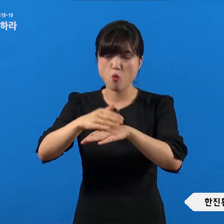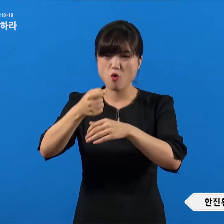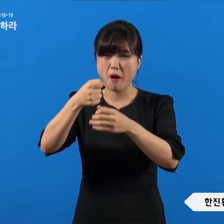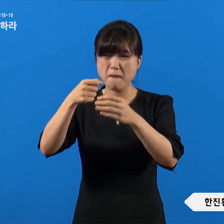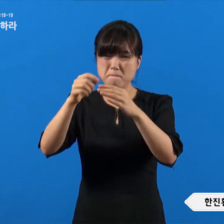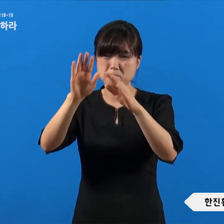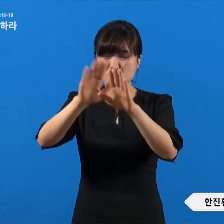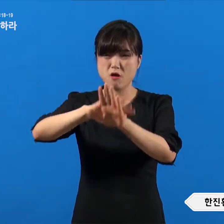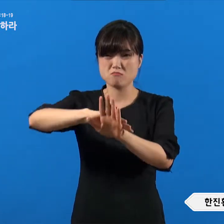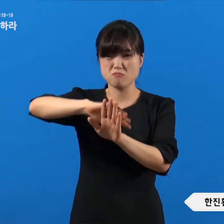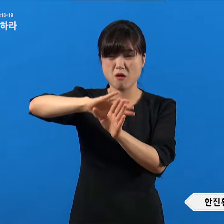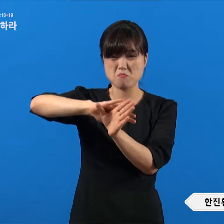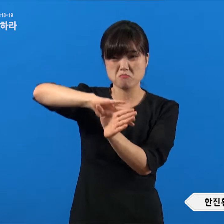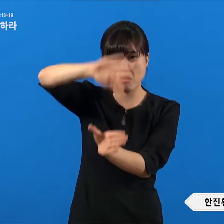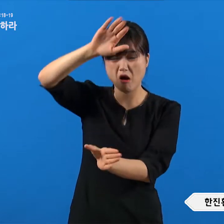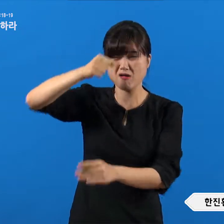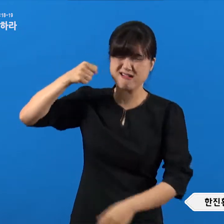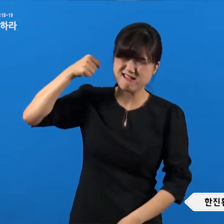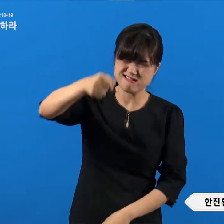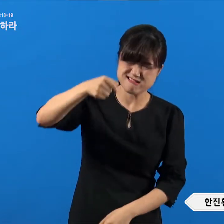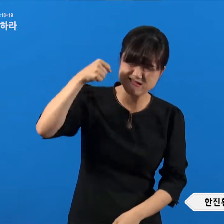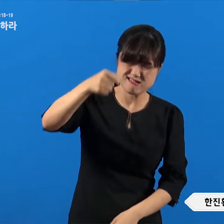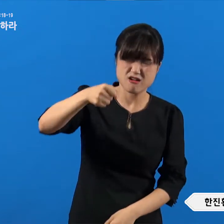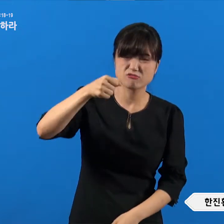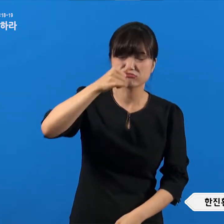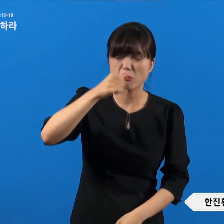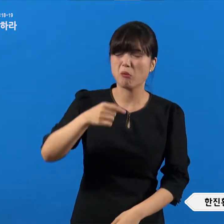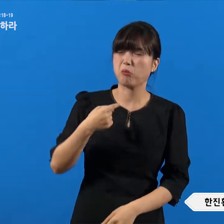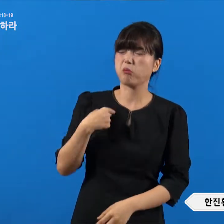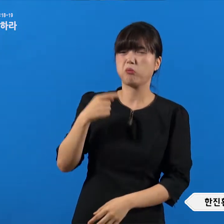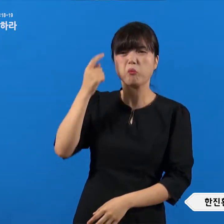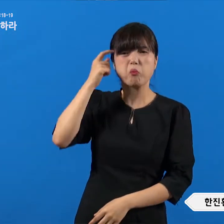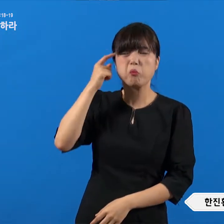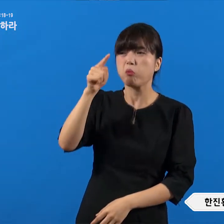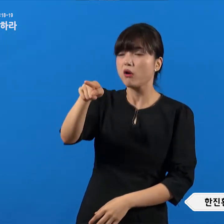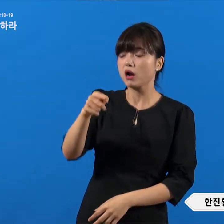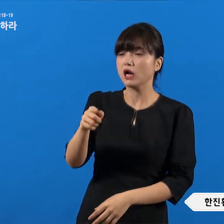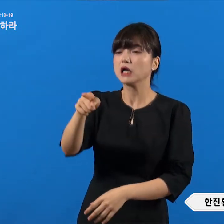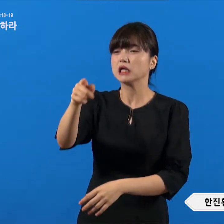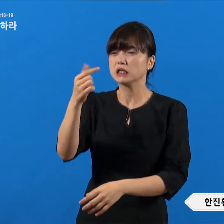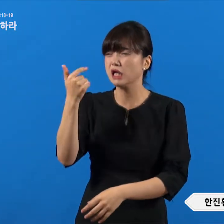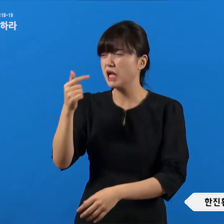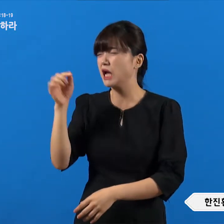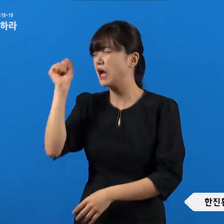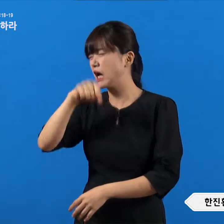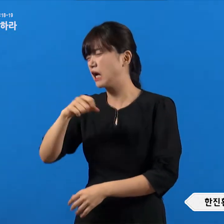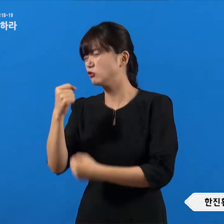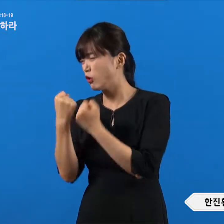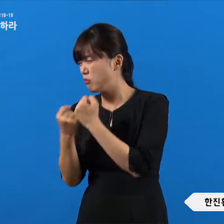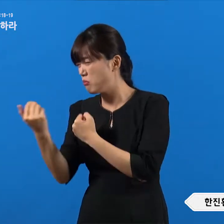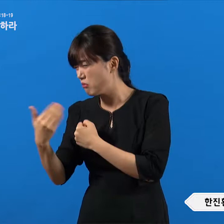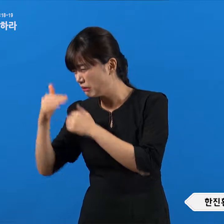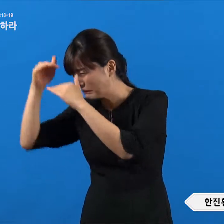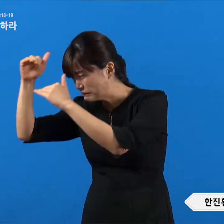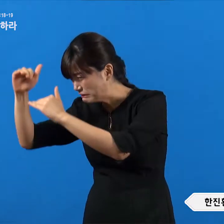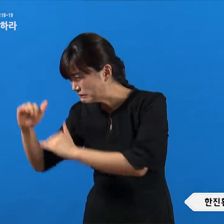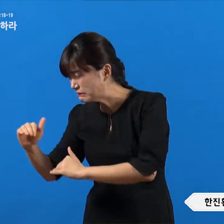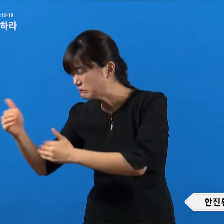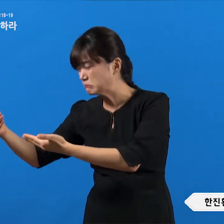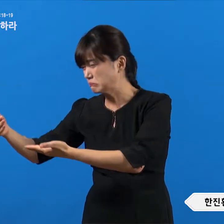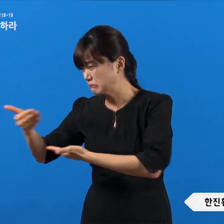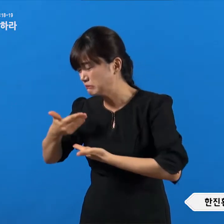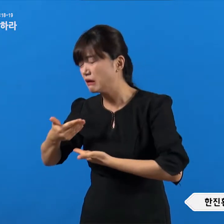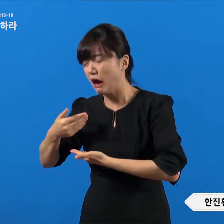있습니다. 저 사람은 왜 저럽니까? 했더니 자기가 수지라는 여자를 사랑했는데 그 여자가 다른